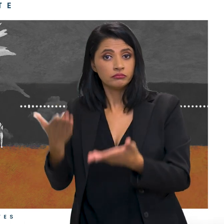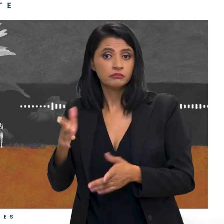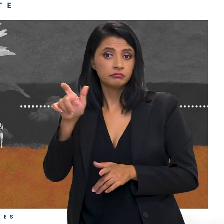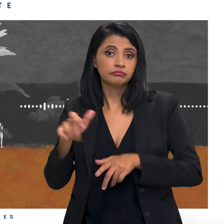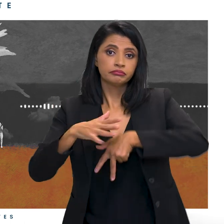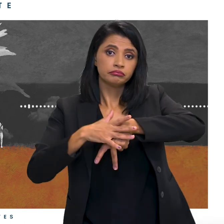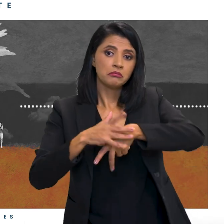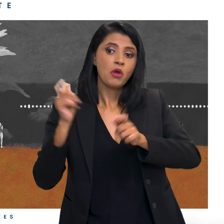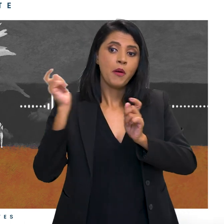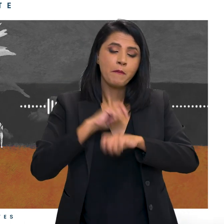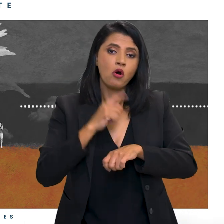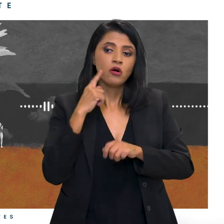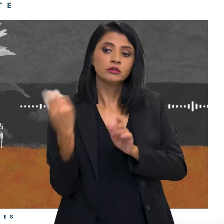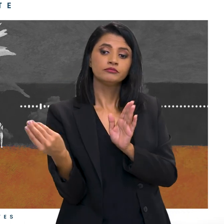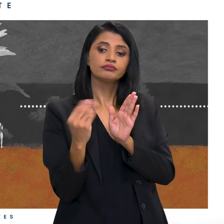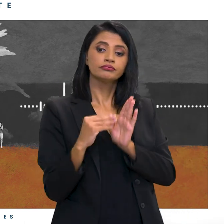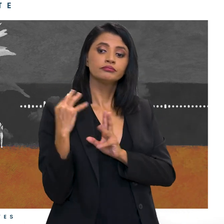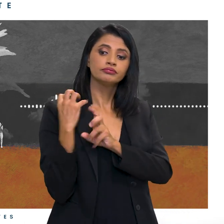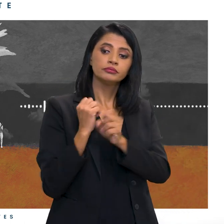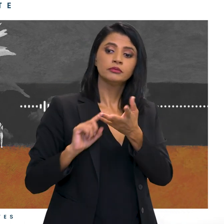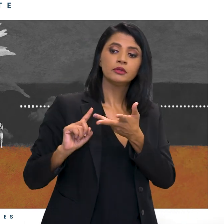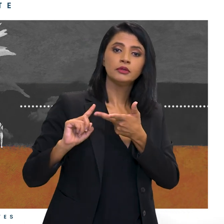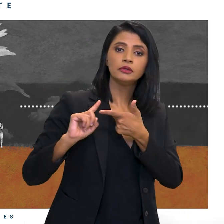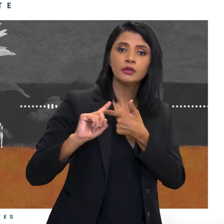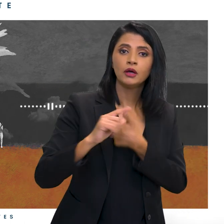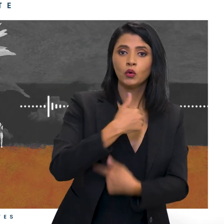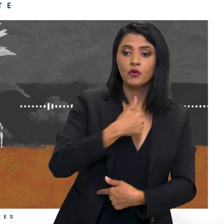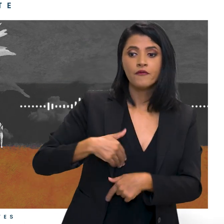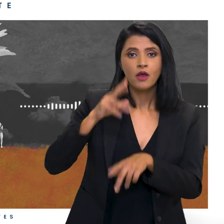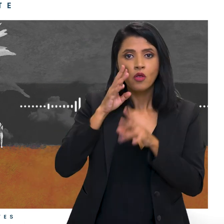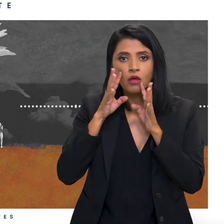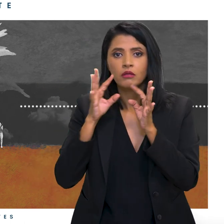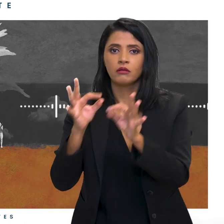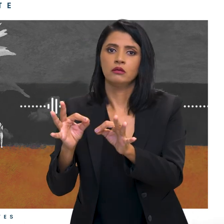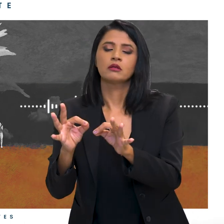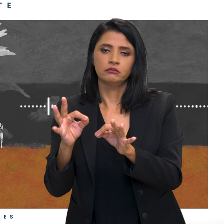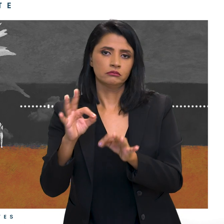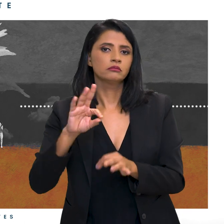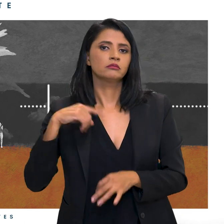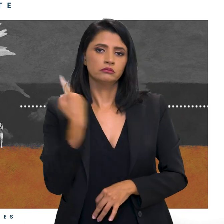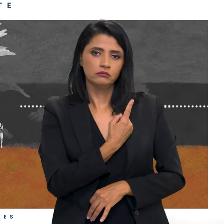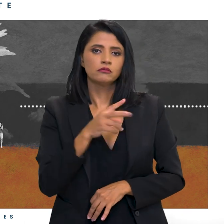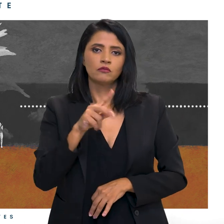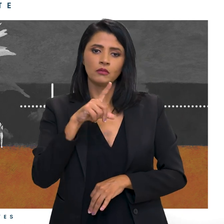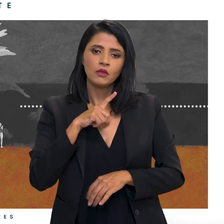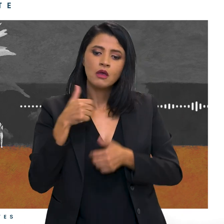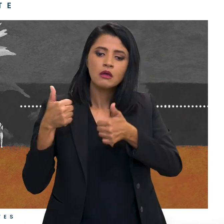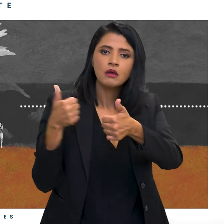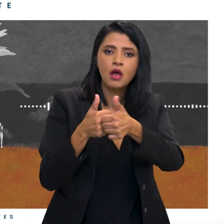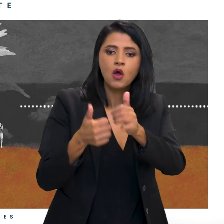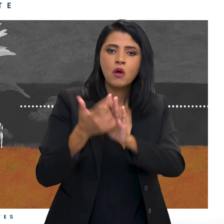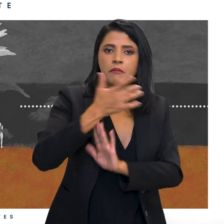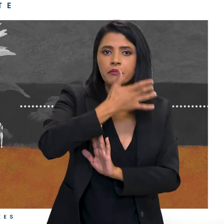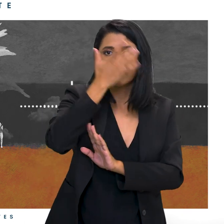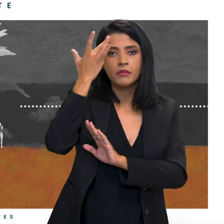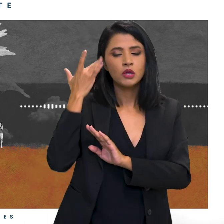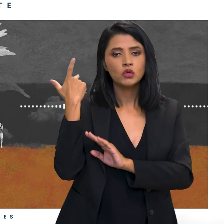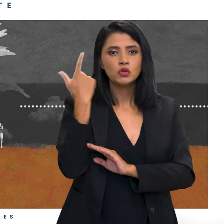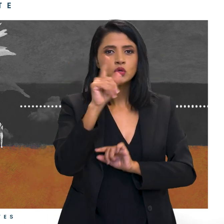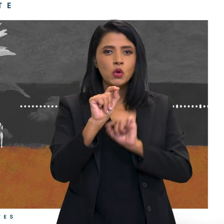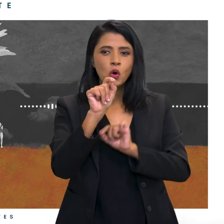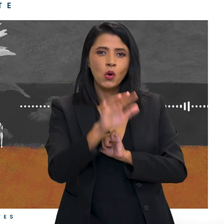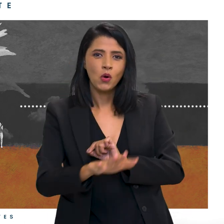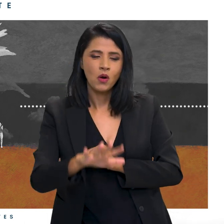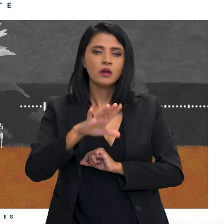que depois esses pacientes possam ser contados pelo governo. Porque a gente vai ter pelo menos uma proximidade com a quantidade de pessoas